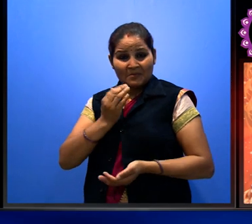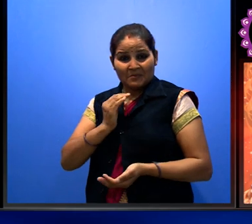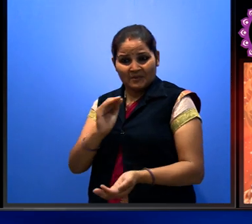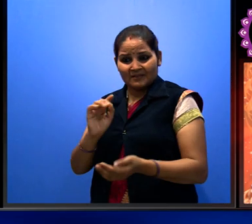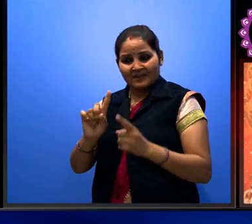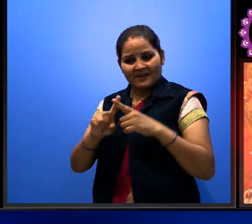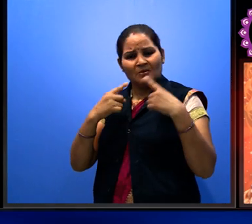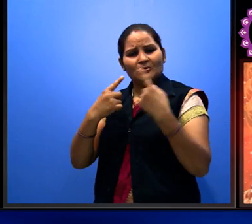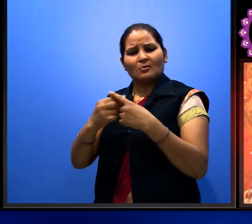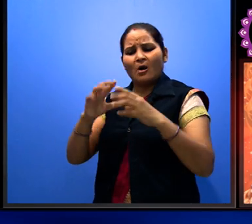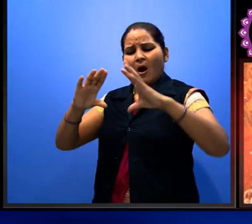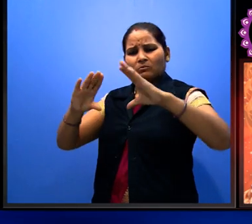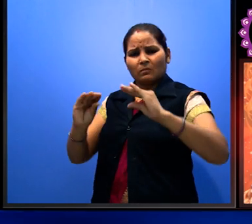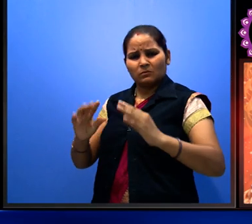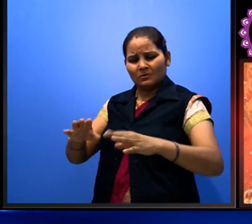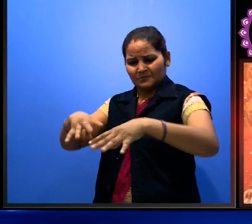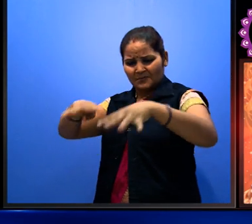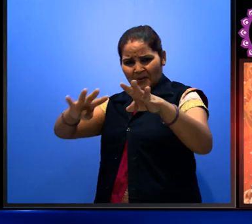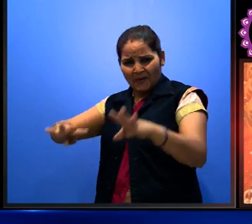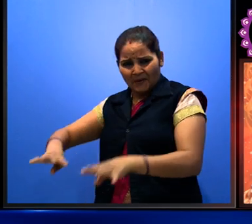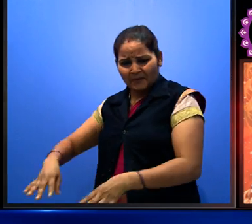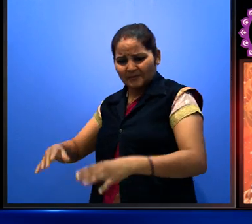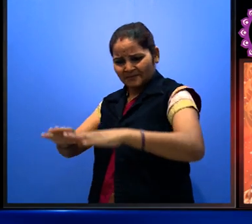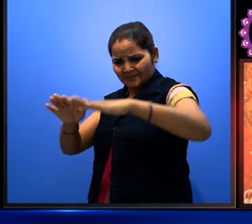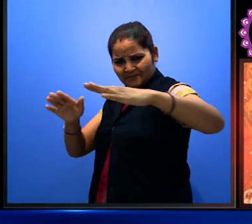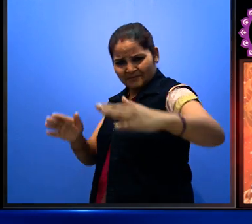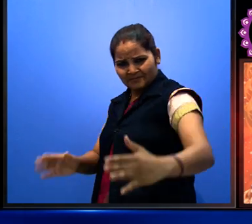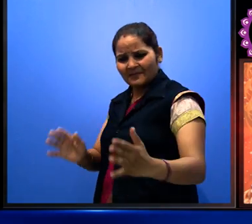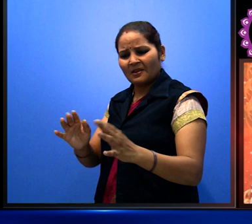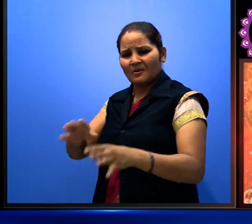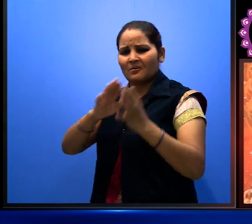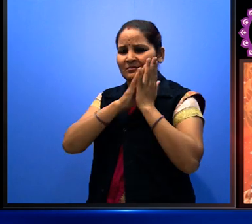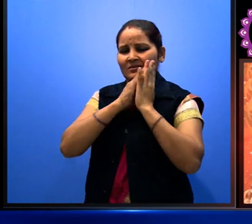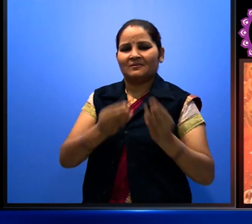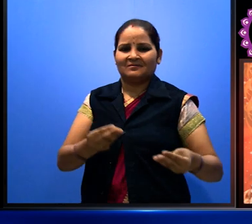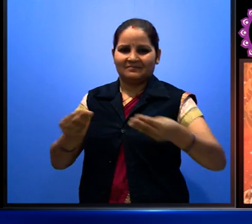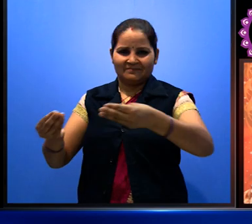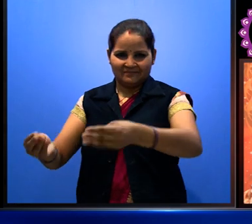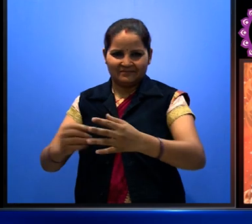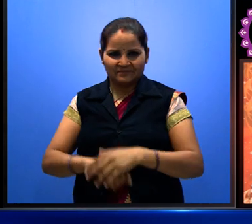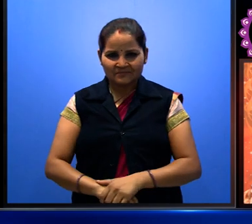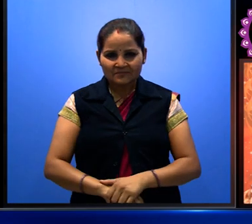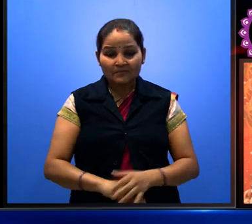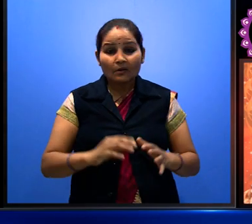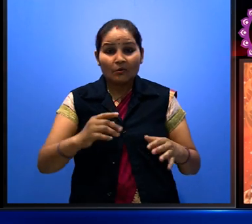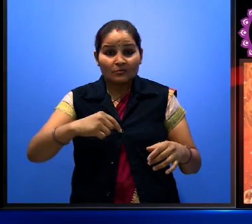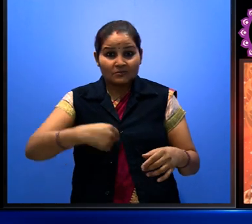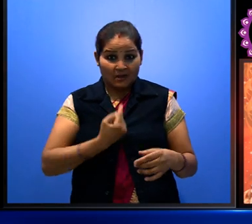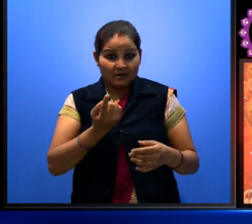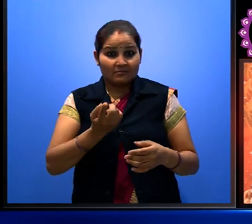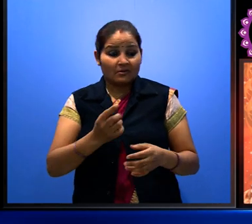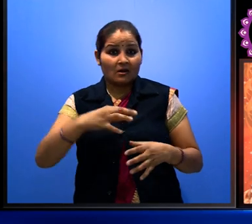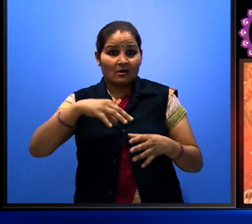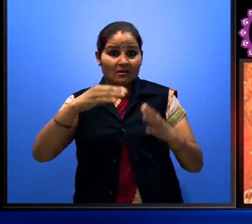बेटे को कमरे में व्यवस्थित पलंग वगैरह डालकर आराम के लिए सुविधा करके दी थी और